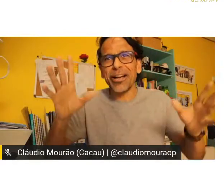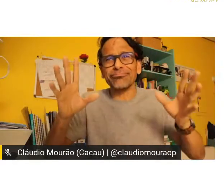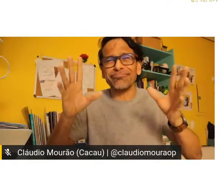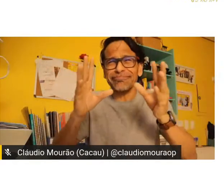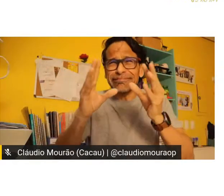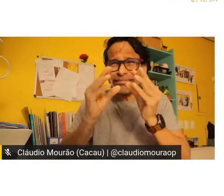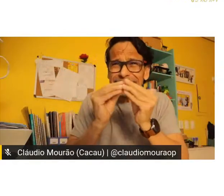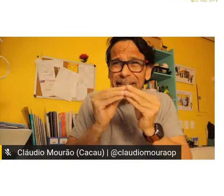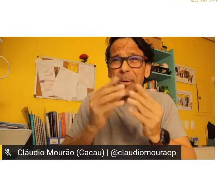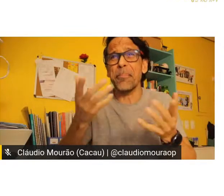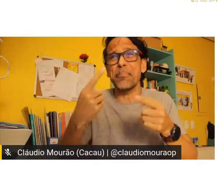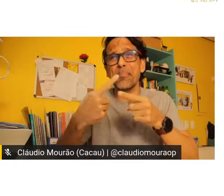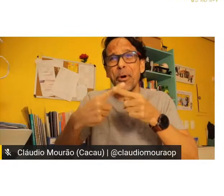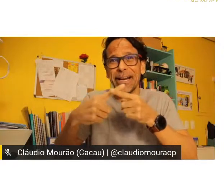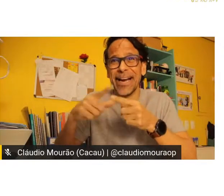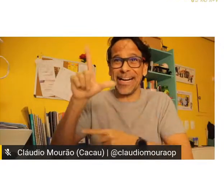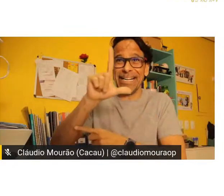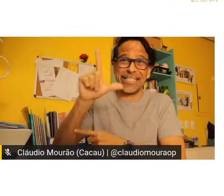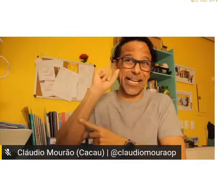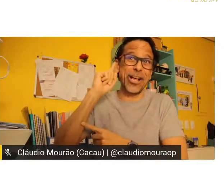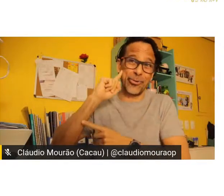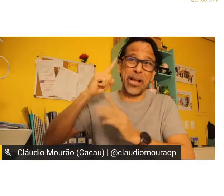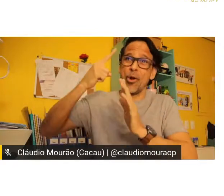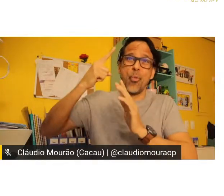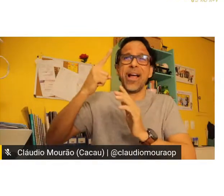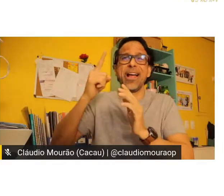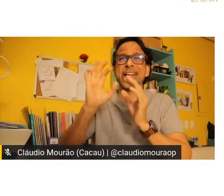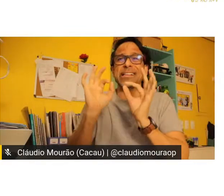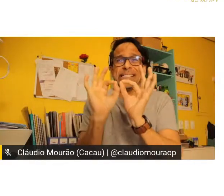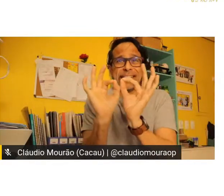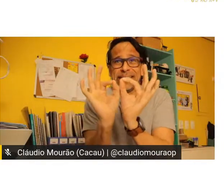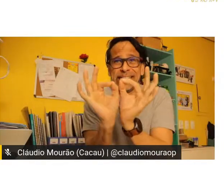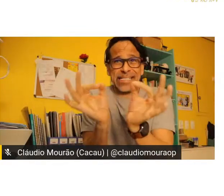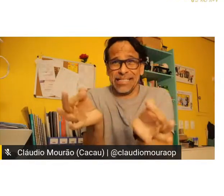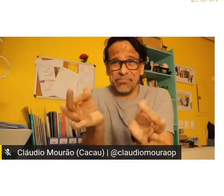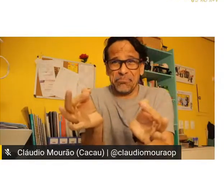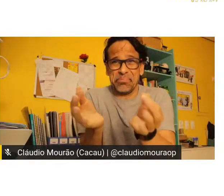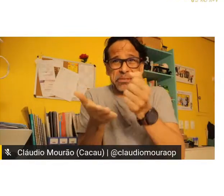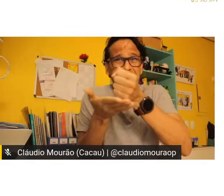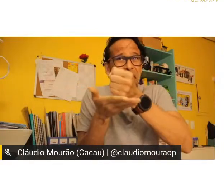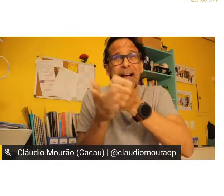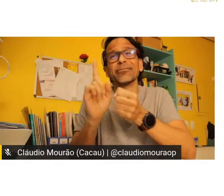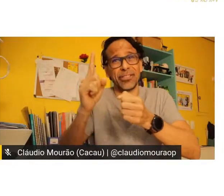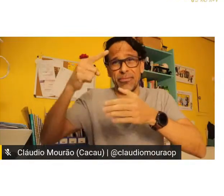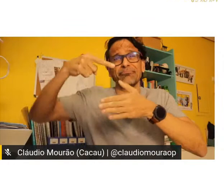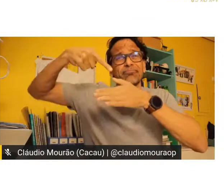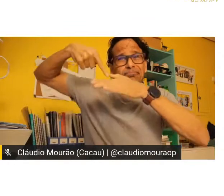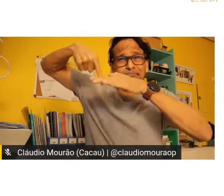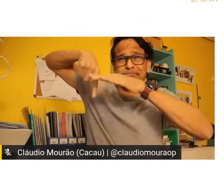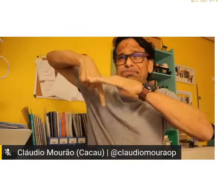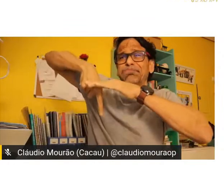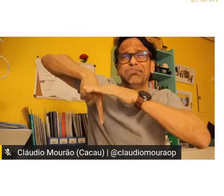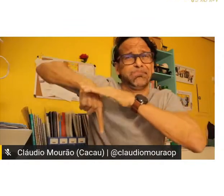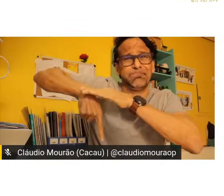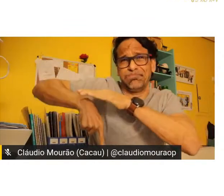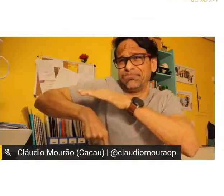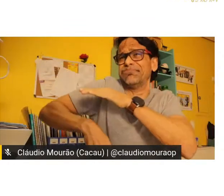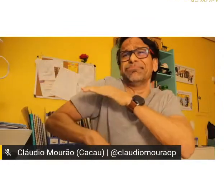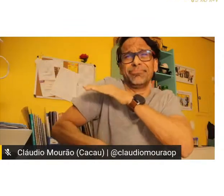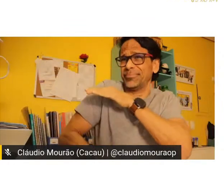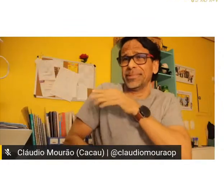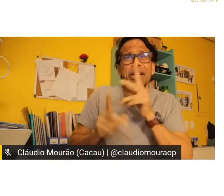apresentado aí meu currículo e eu vou fazer uma breve apresentação é uma visão bem